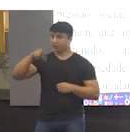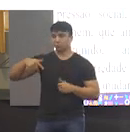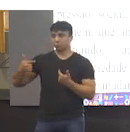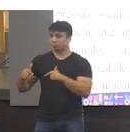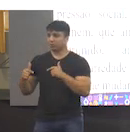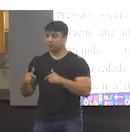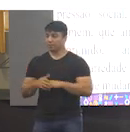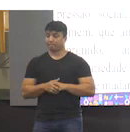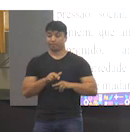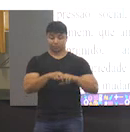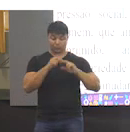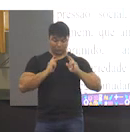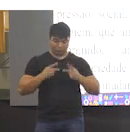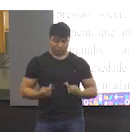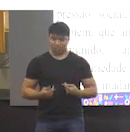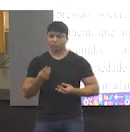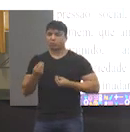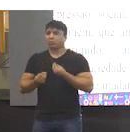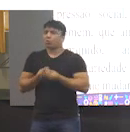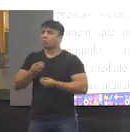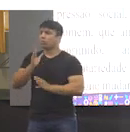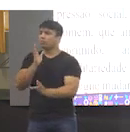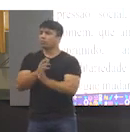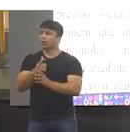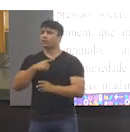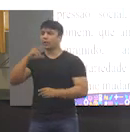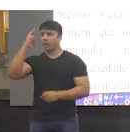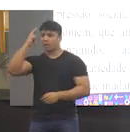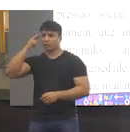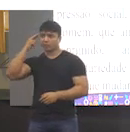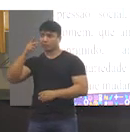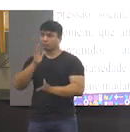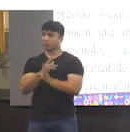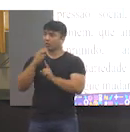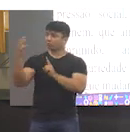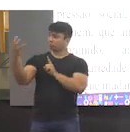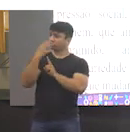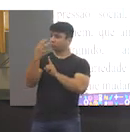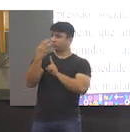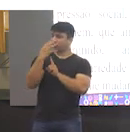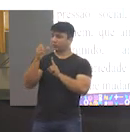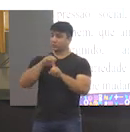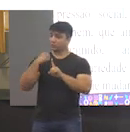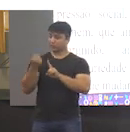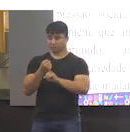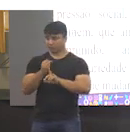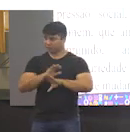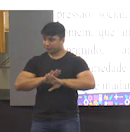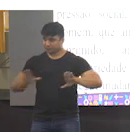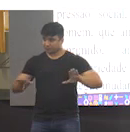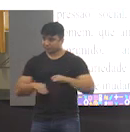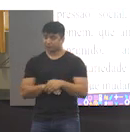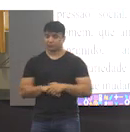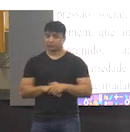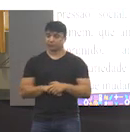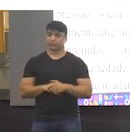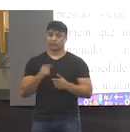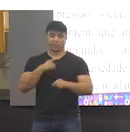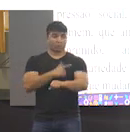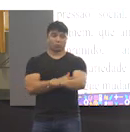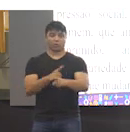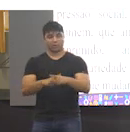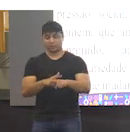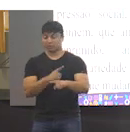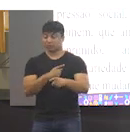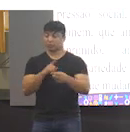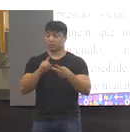de vista, o comportamento humano nada mais é do que o reflexo do meio em que o homem vive. Esse meio é composto por